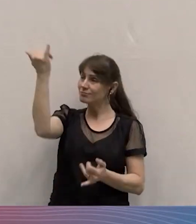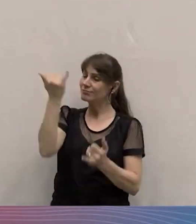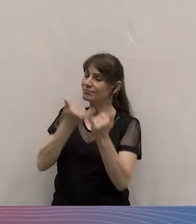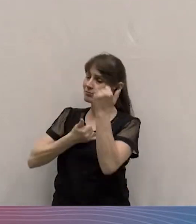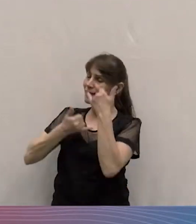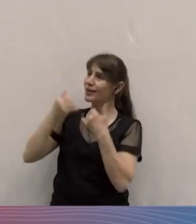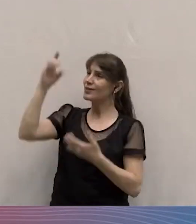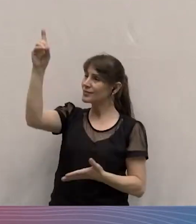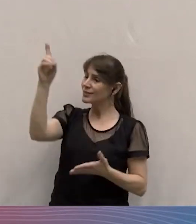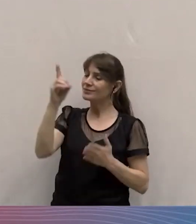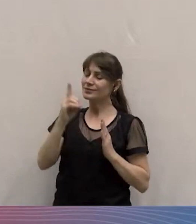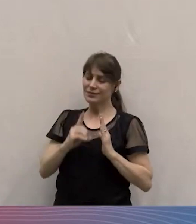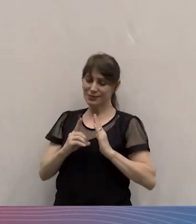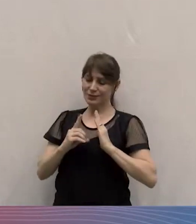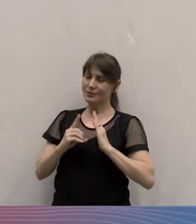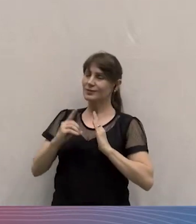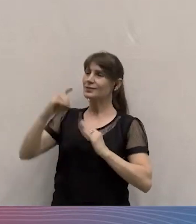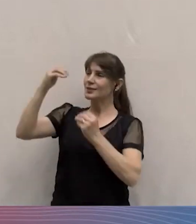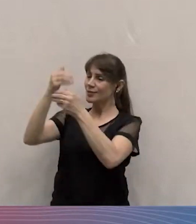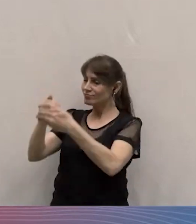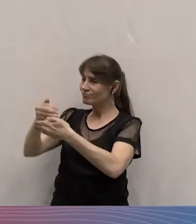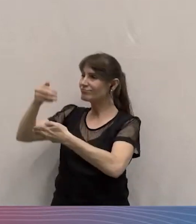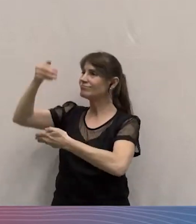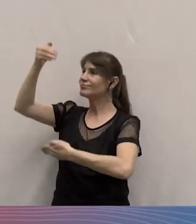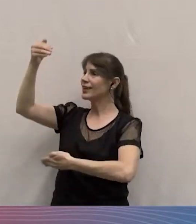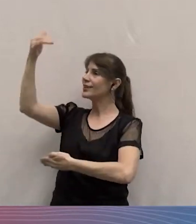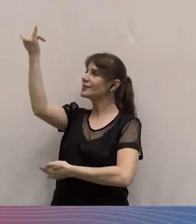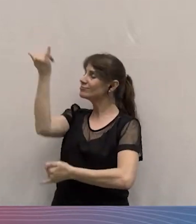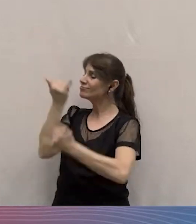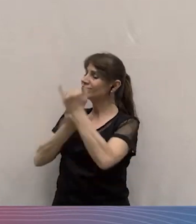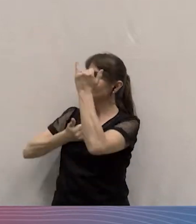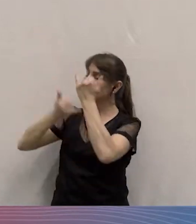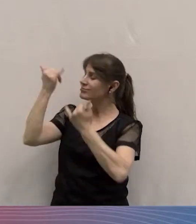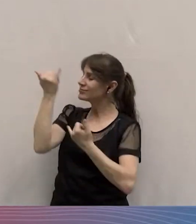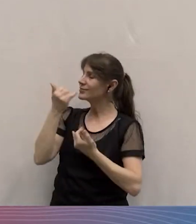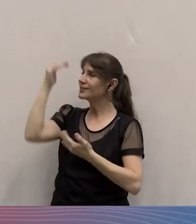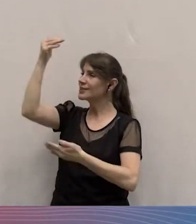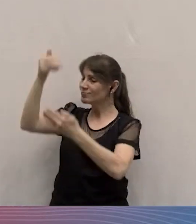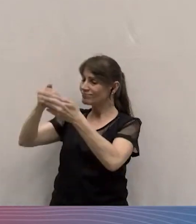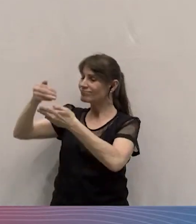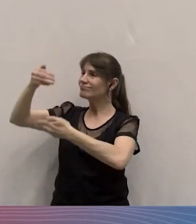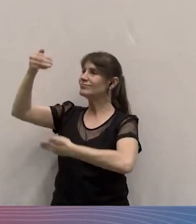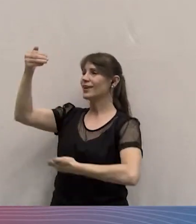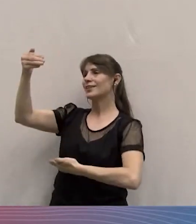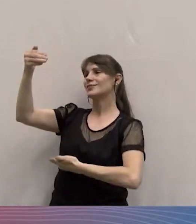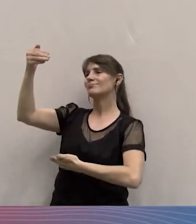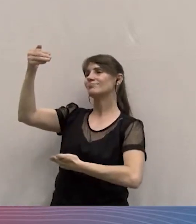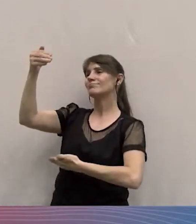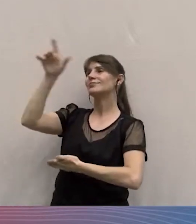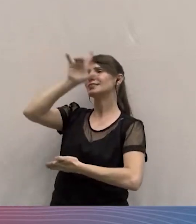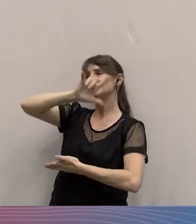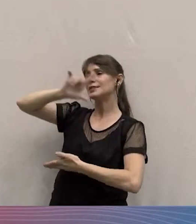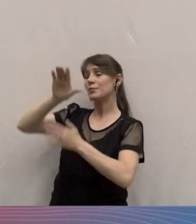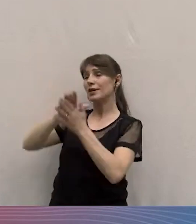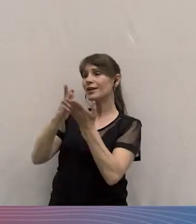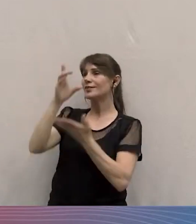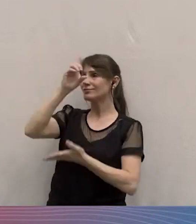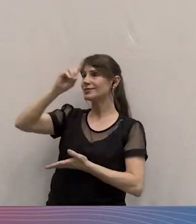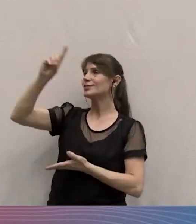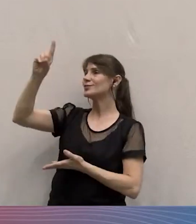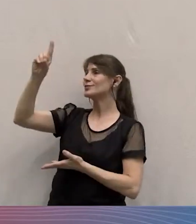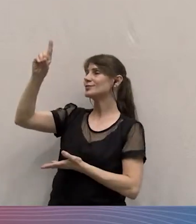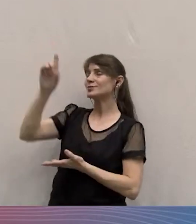está Deus, está a presença de Deus. Quando Deus fala, Deus está presente. Então eu tenho um amor reverente à palavra de